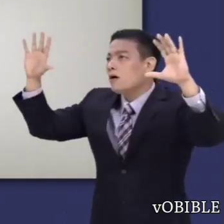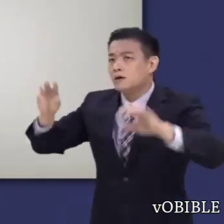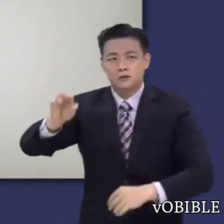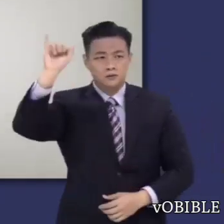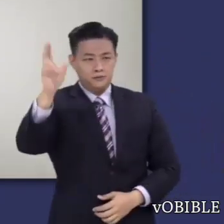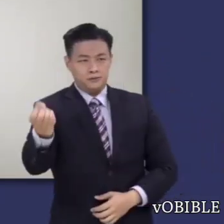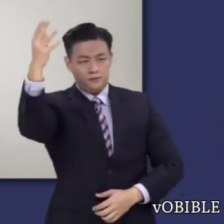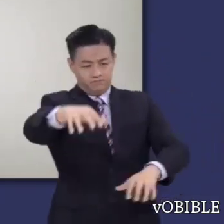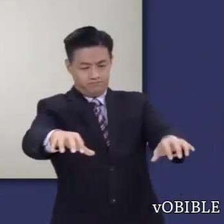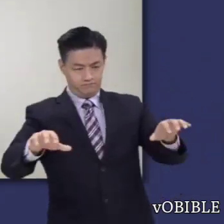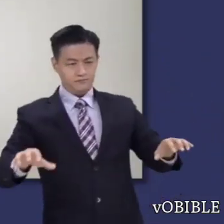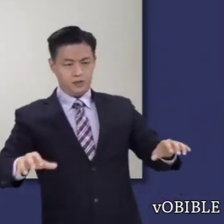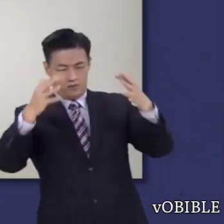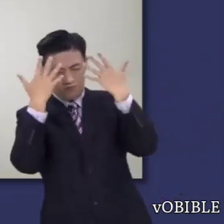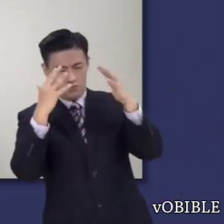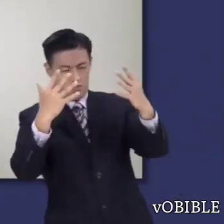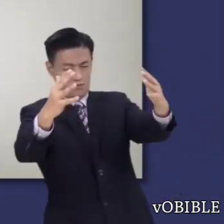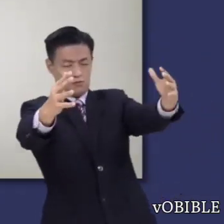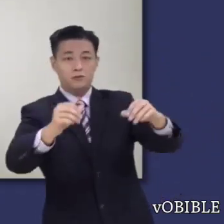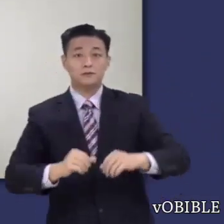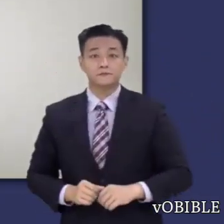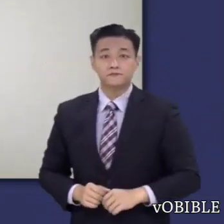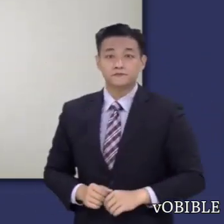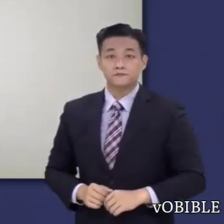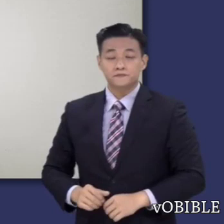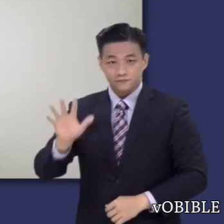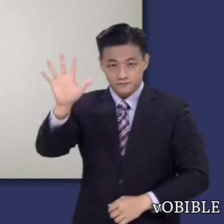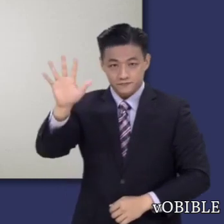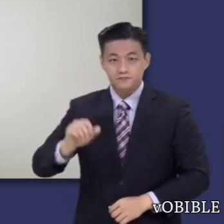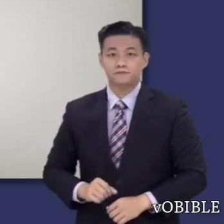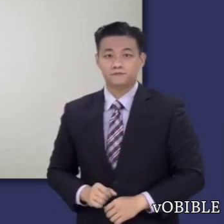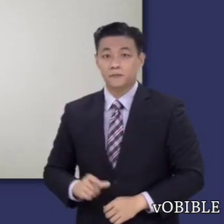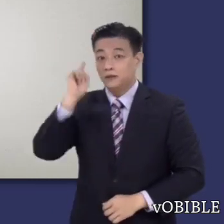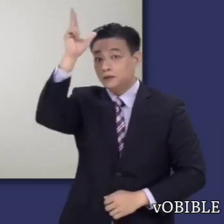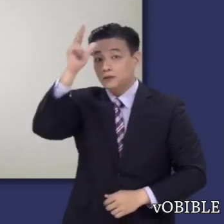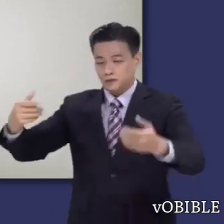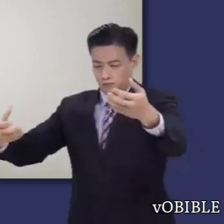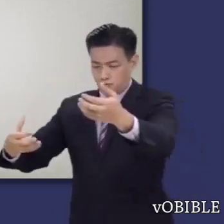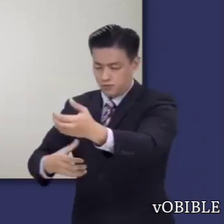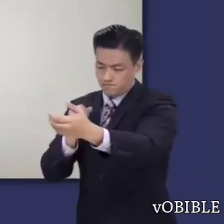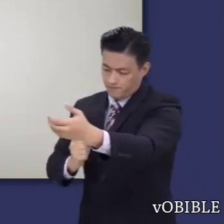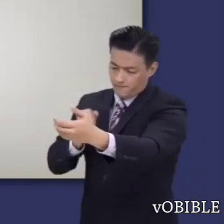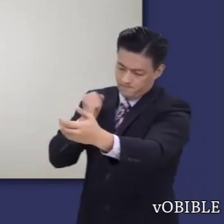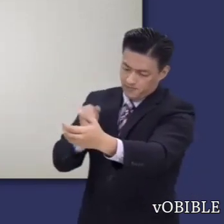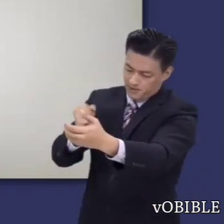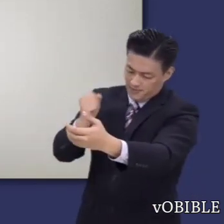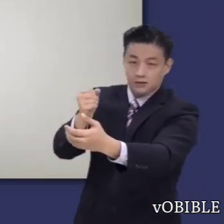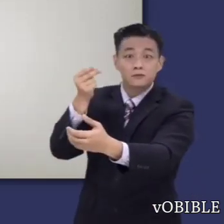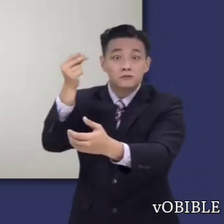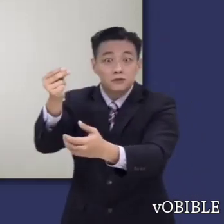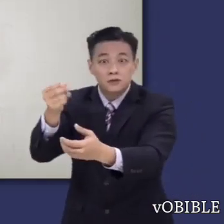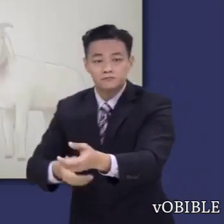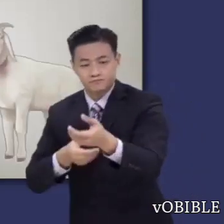在第四和五章，约翰在意象中看到宝座上的耶和华，上帝把一个被七个